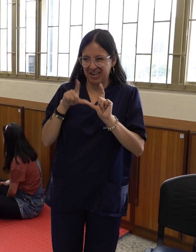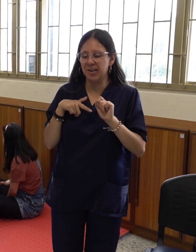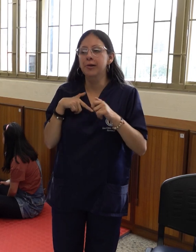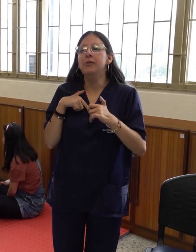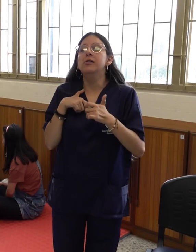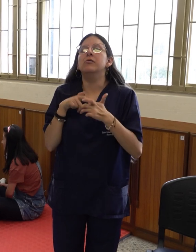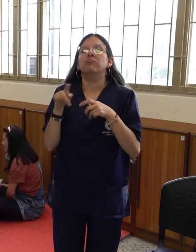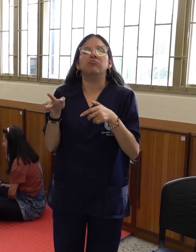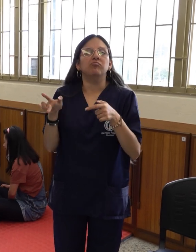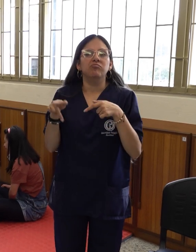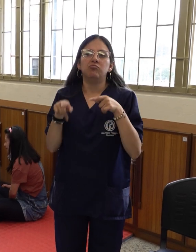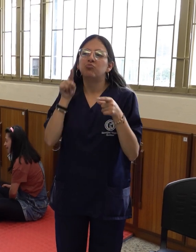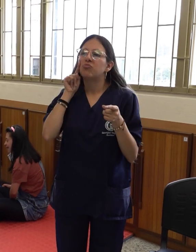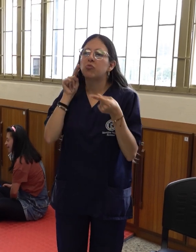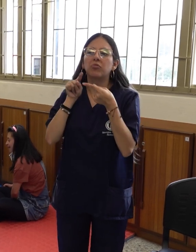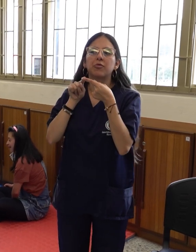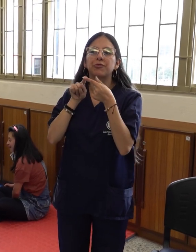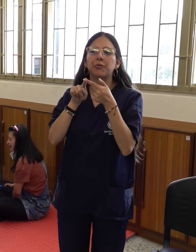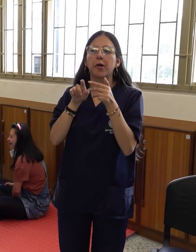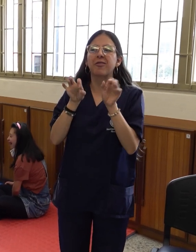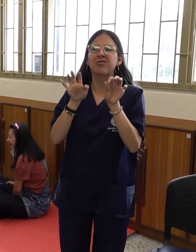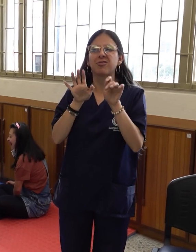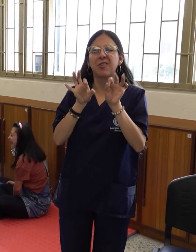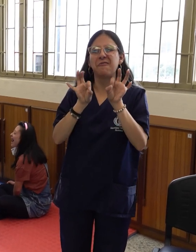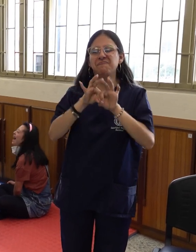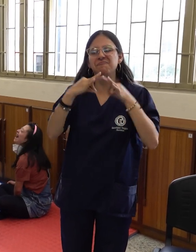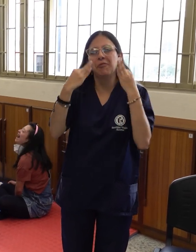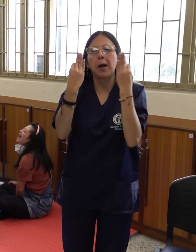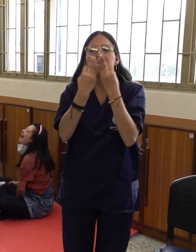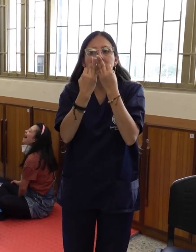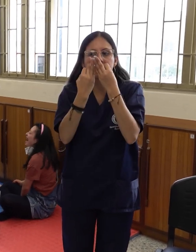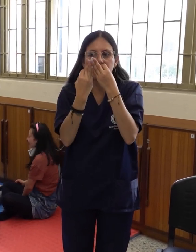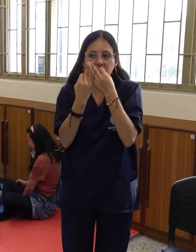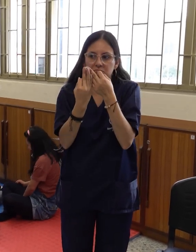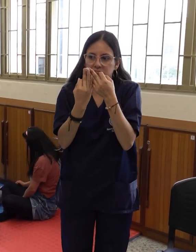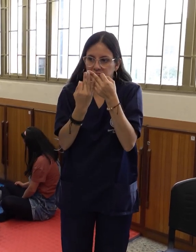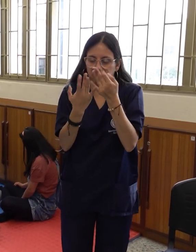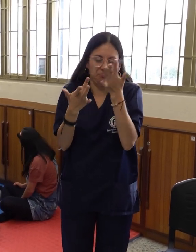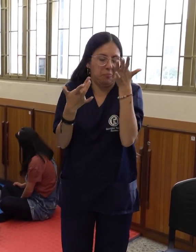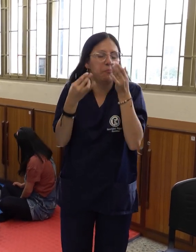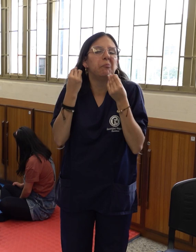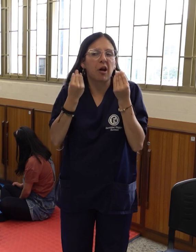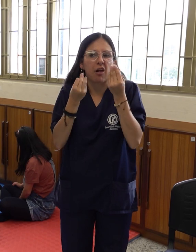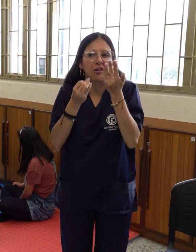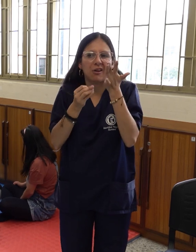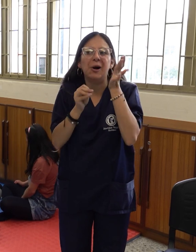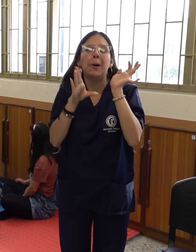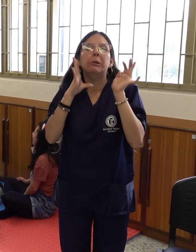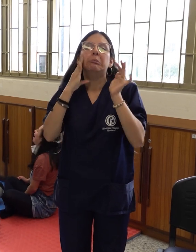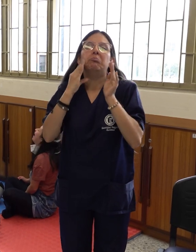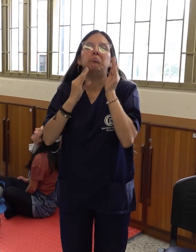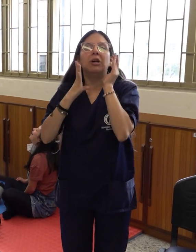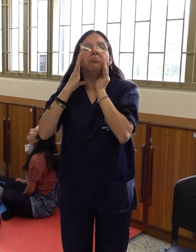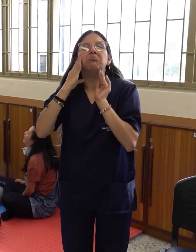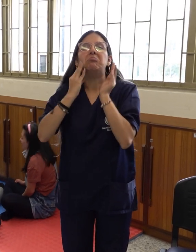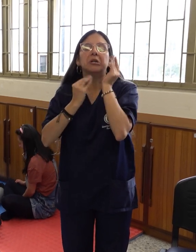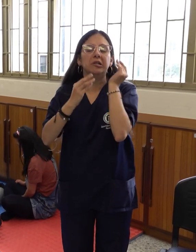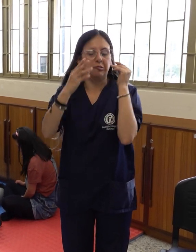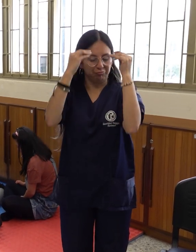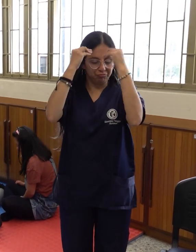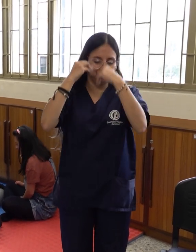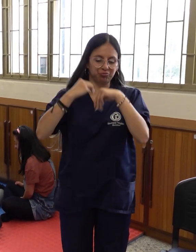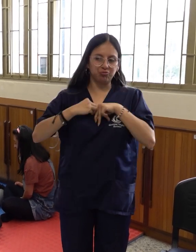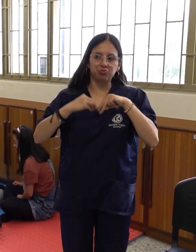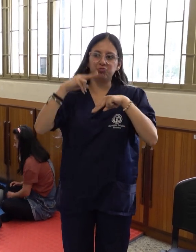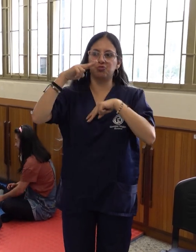de participación para los padres de familia a través de experiencias que le permite hacer sus propias construcciones